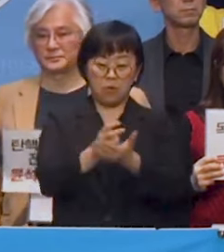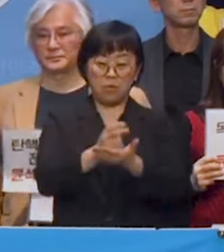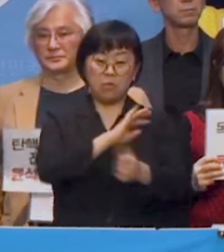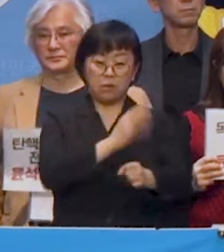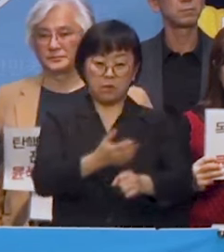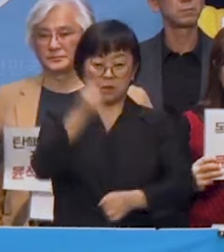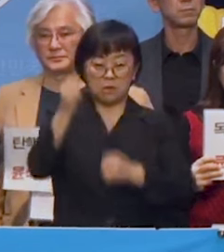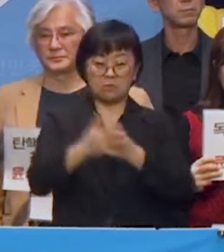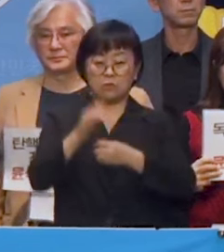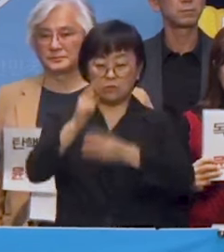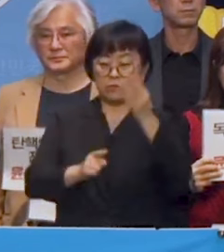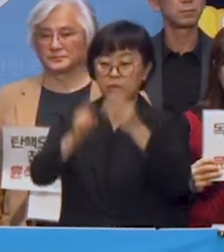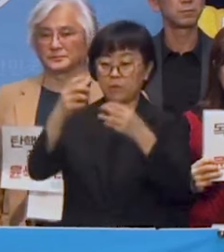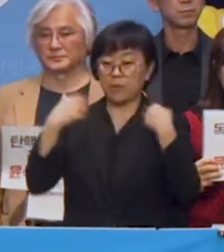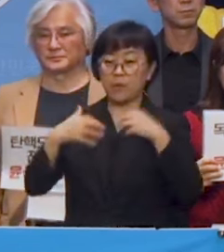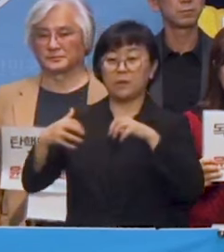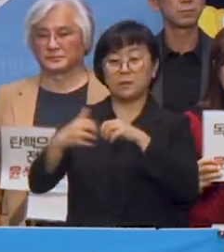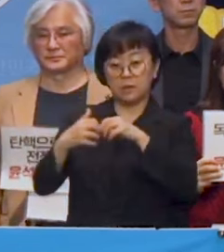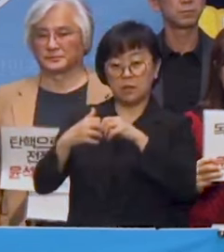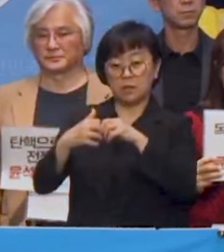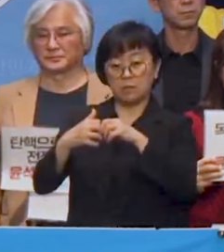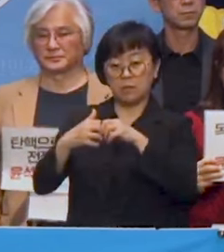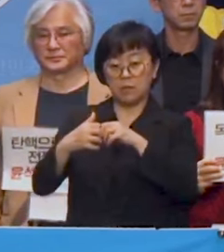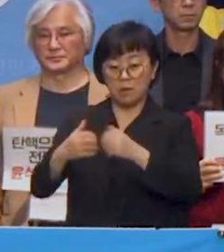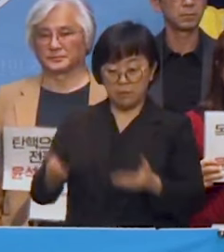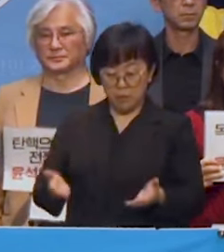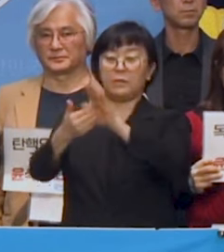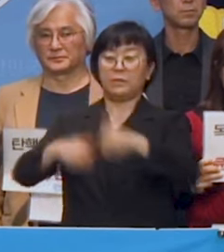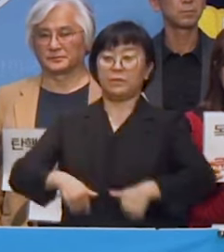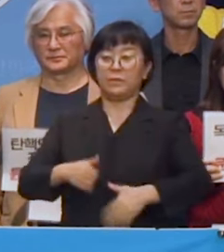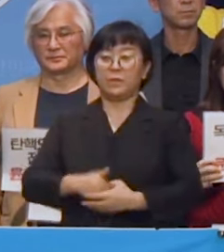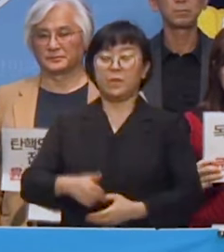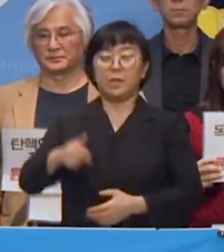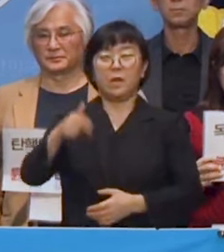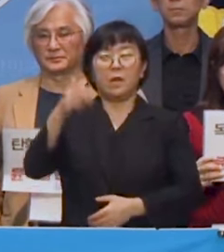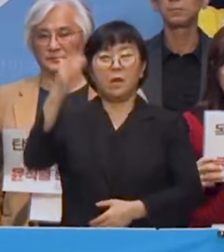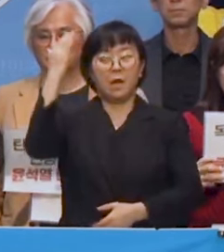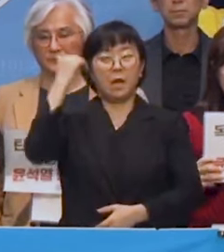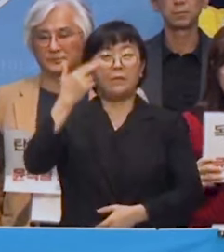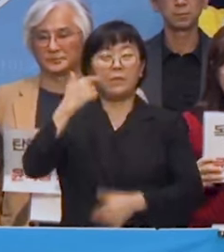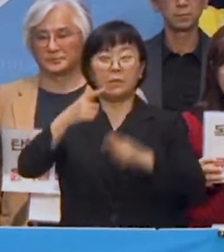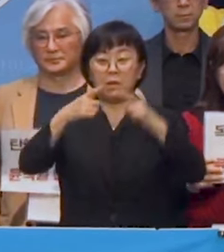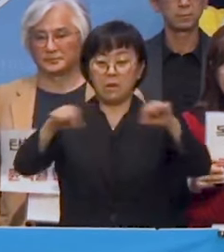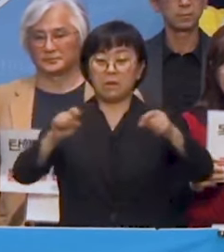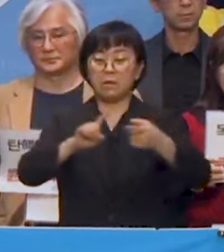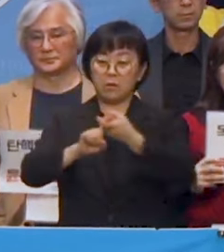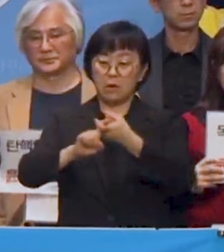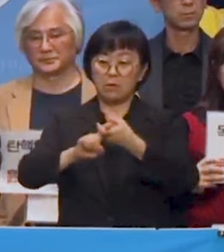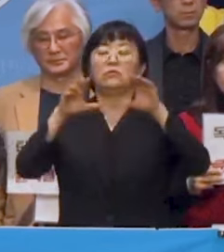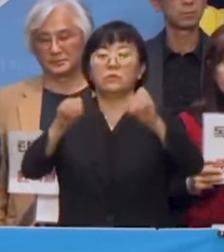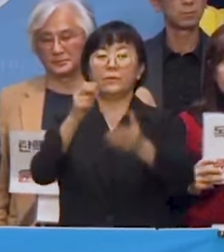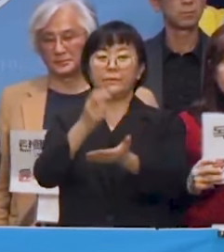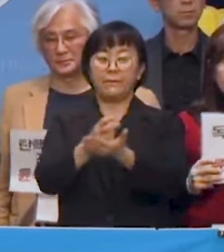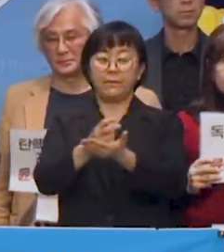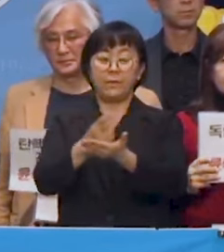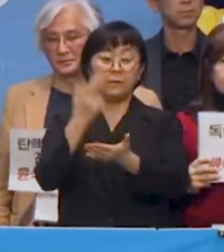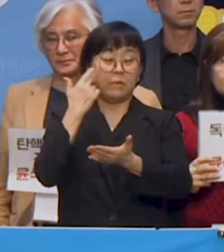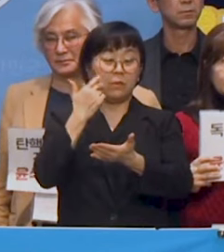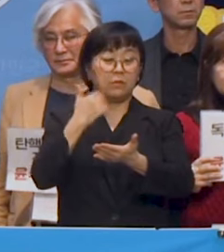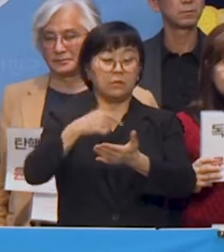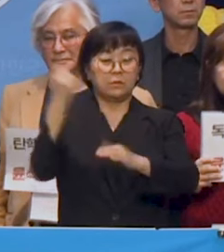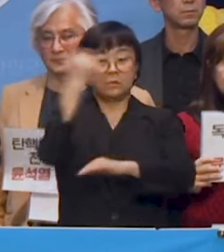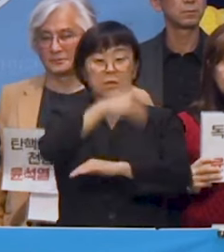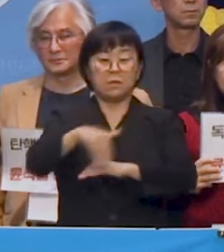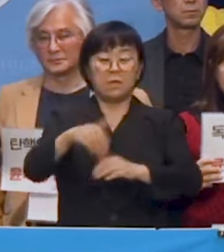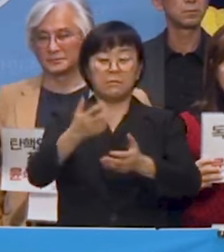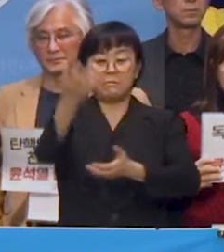통해 윤석열 정권의 전쟁 책동에 제동을 걸어야 합니다. 한미일 연합훈련 중지법, 미국